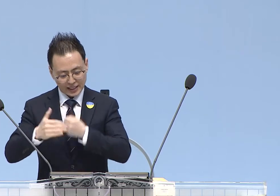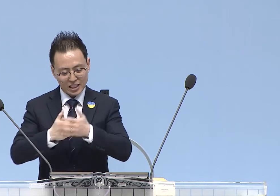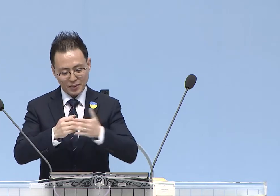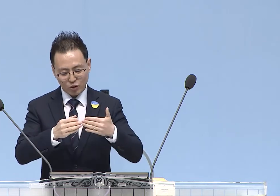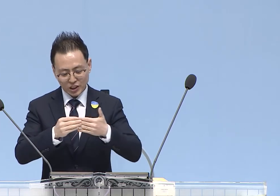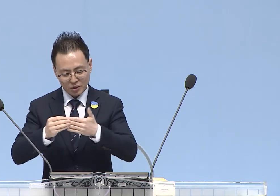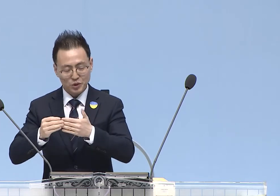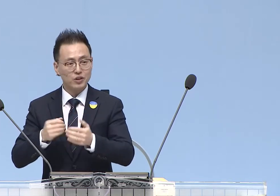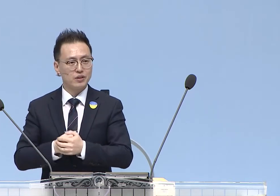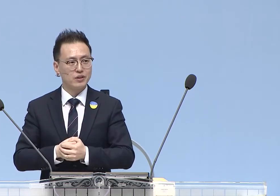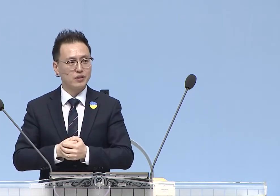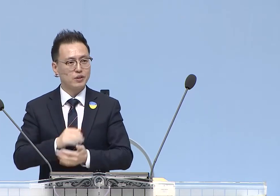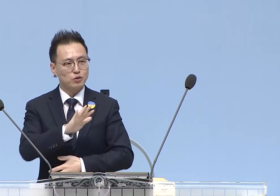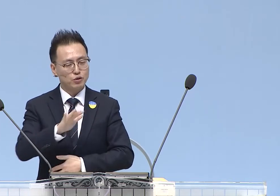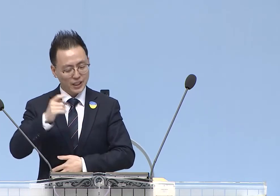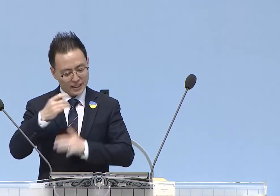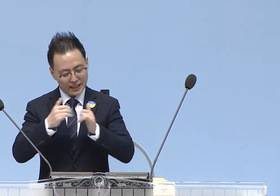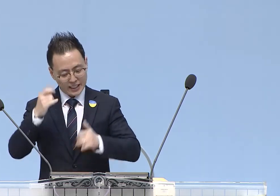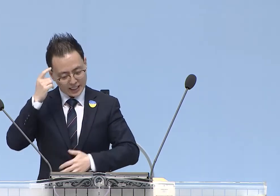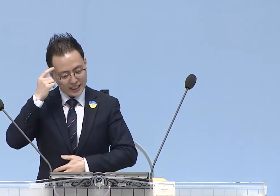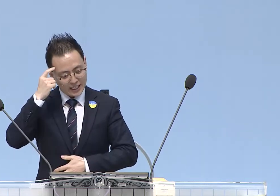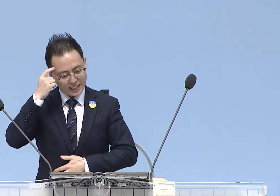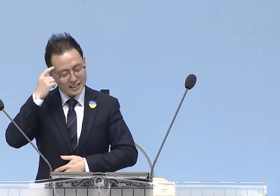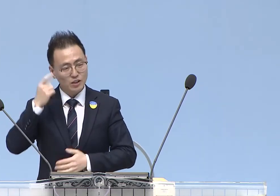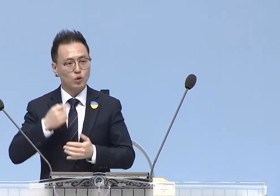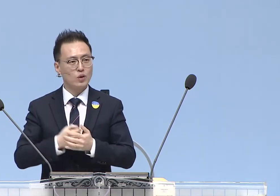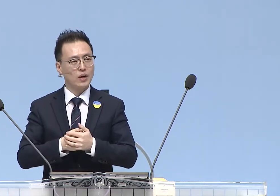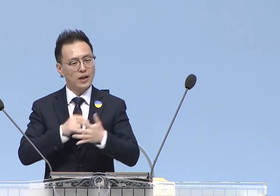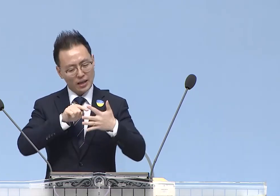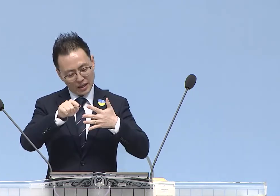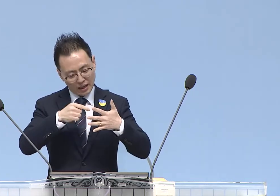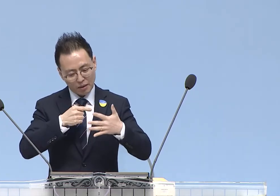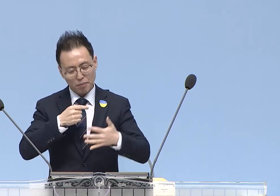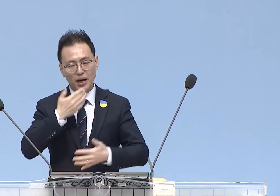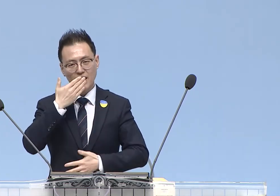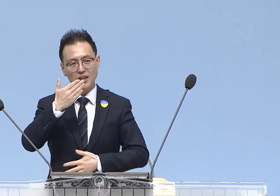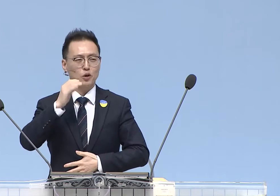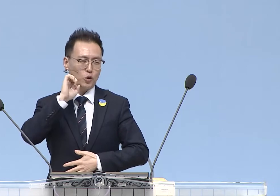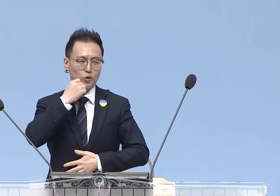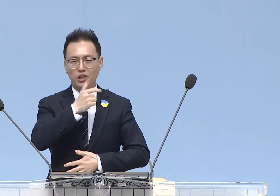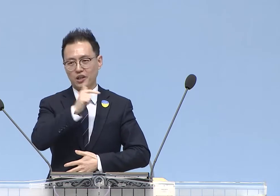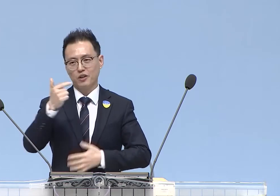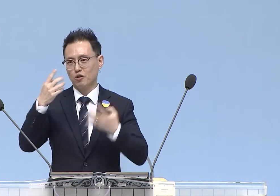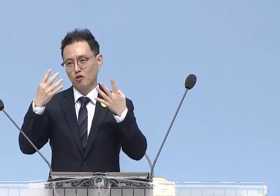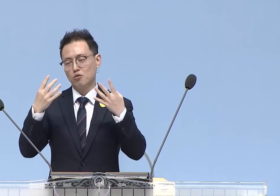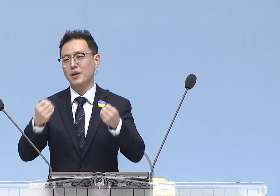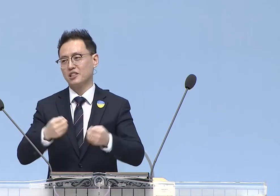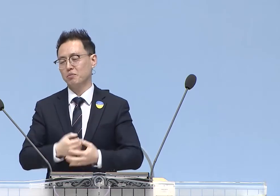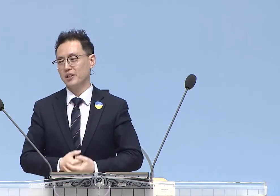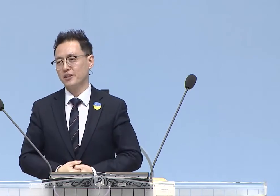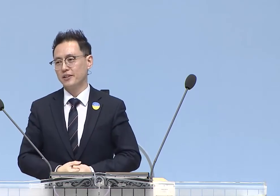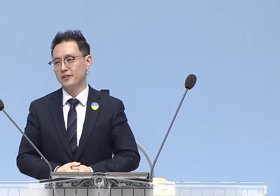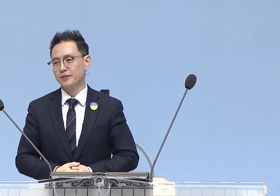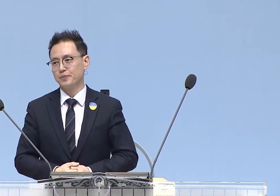하나님의 인도하심은요, 우리 인간의 이상으로 파악하기 어려운 게 너무 많습니다.